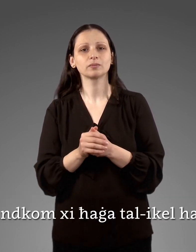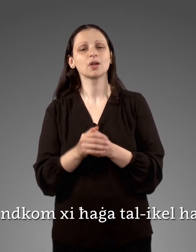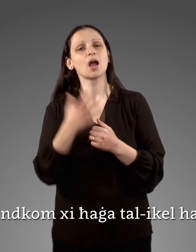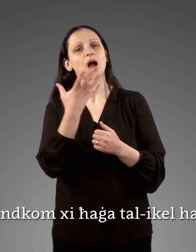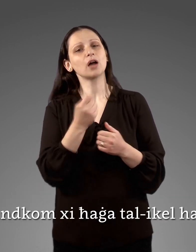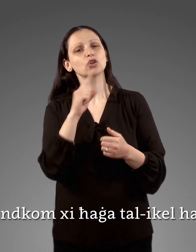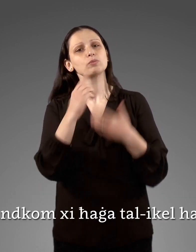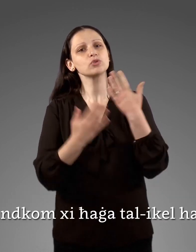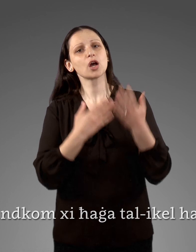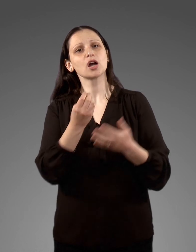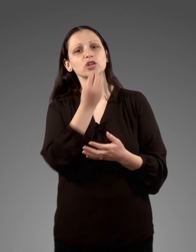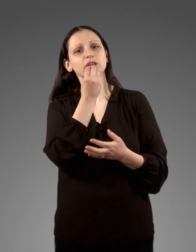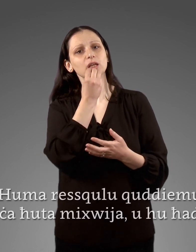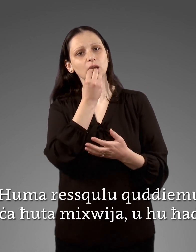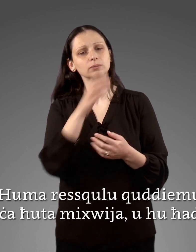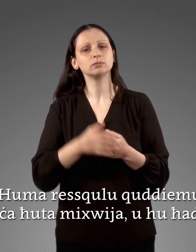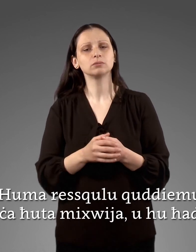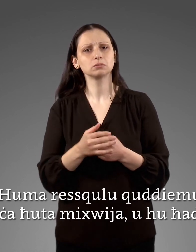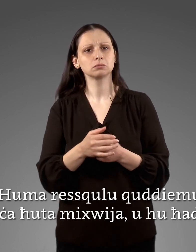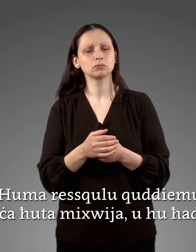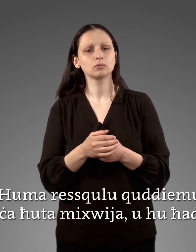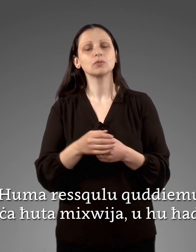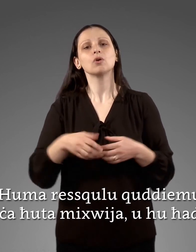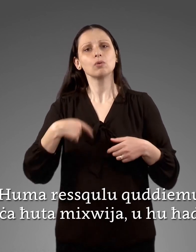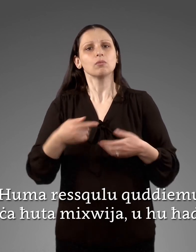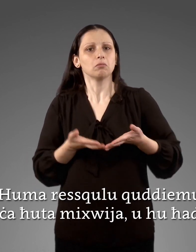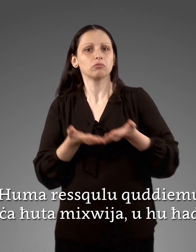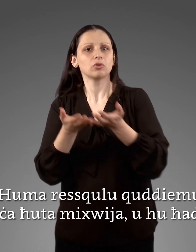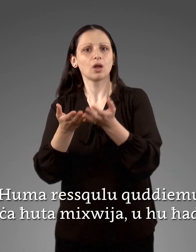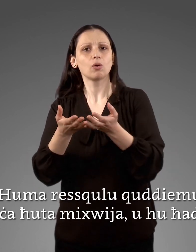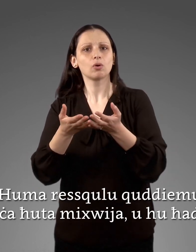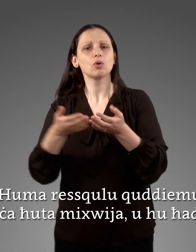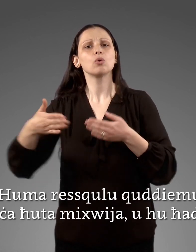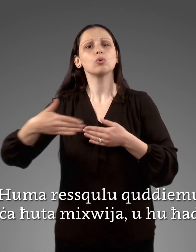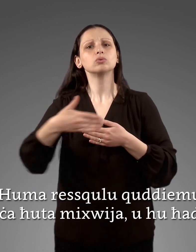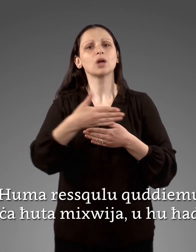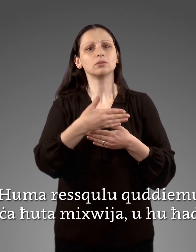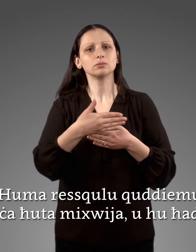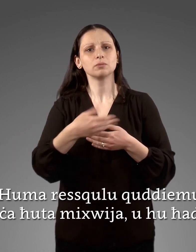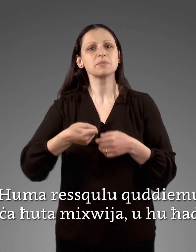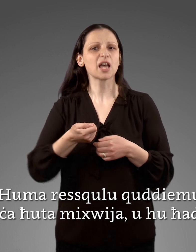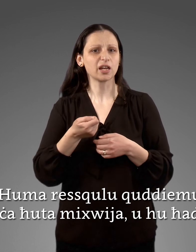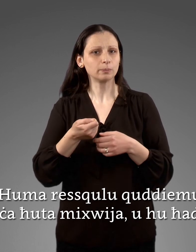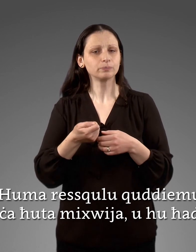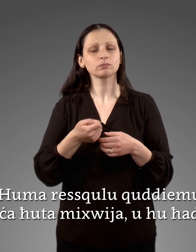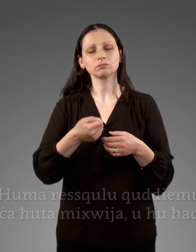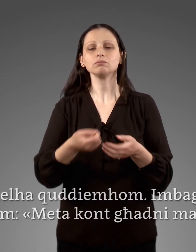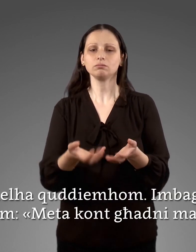ħaġa tal-ikel hawn? Huma resqulu quddiemu biċ-ċaħuta mxwija. U ħada u